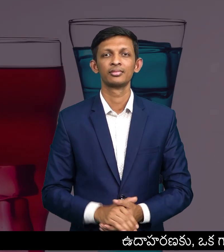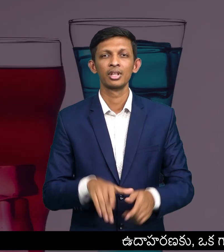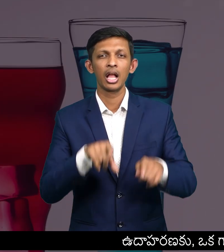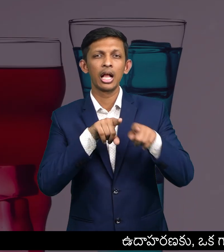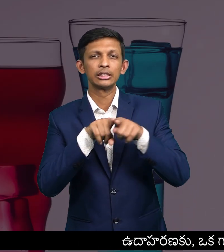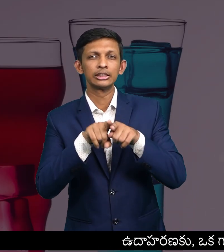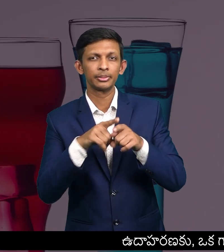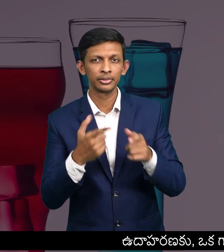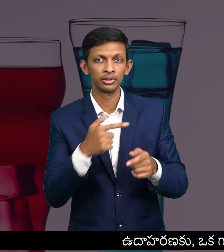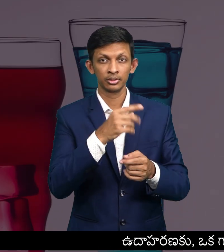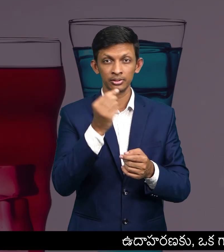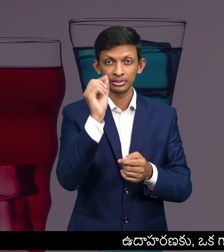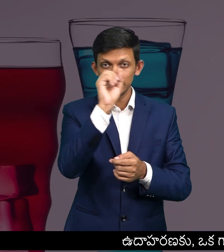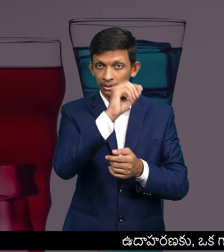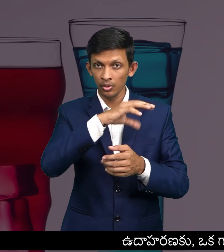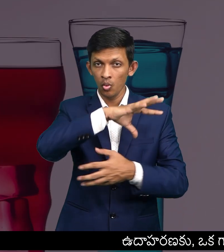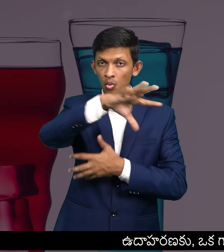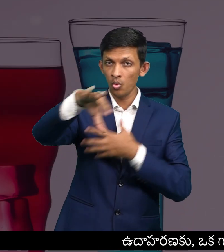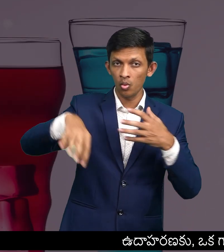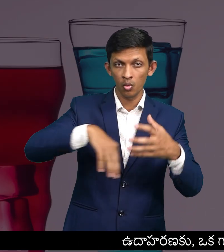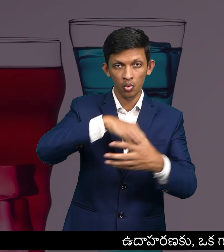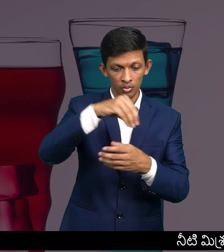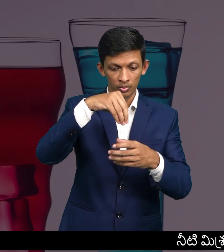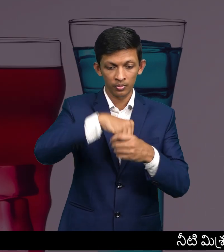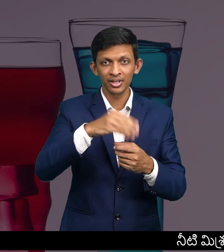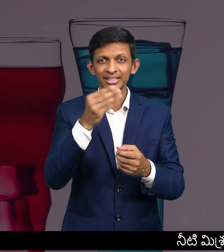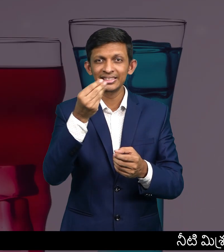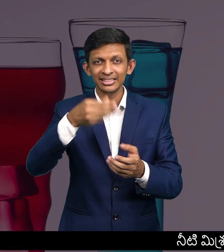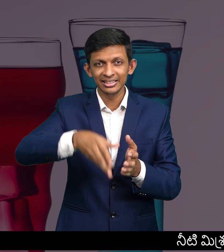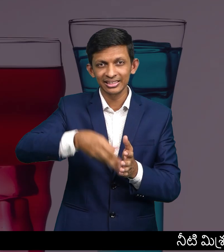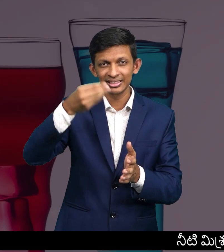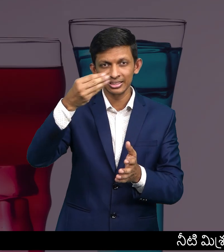ఉదాహరణకు ఒక గాజు పాత్రలో మట్టి మరియు నీటి మిశ్రమాన్ని తీసుకొని